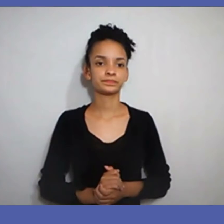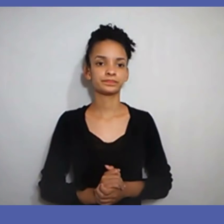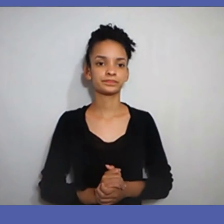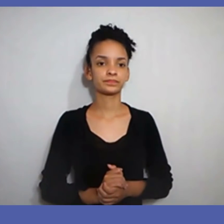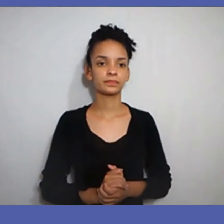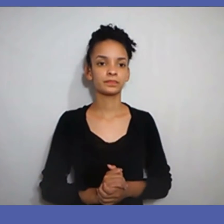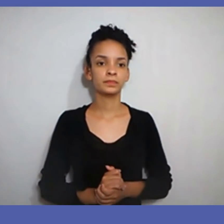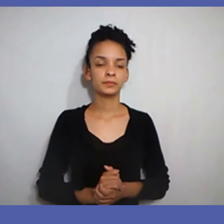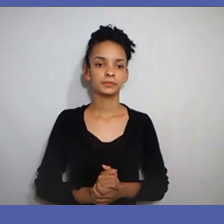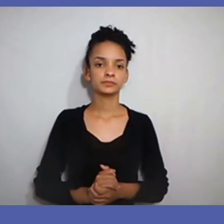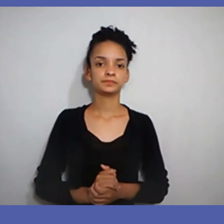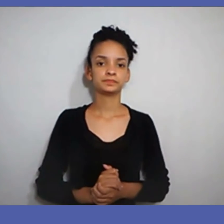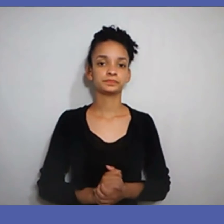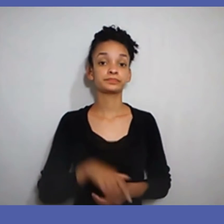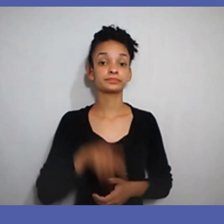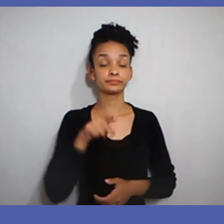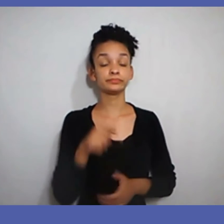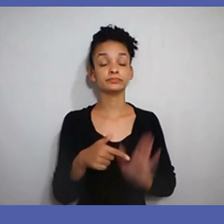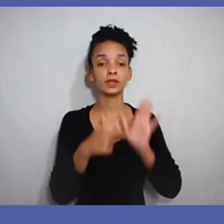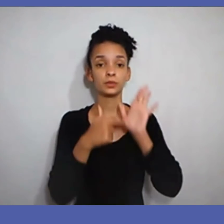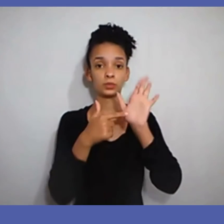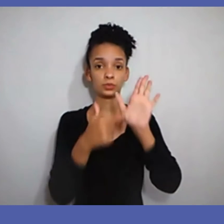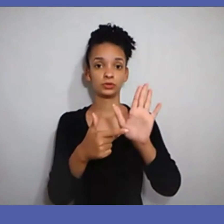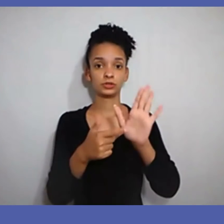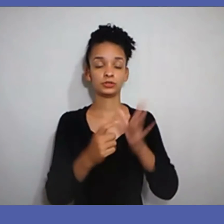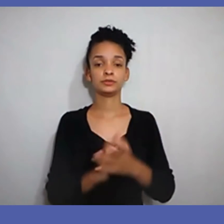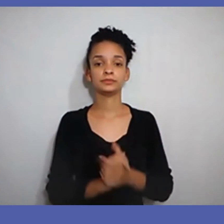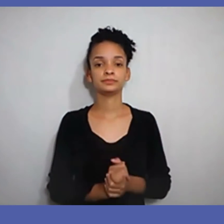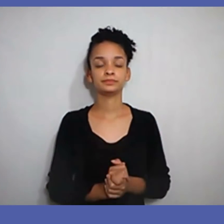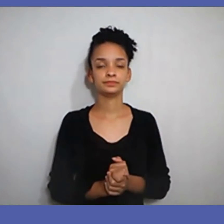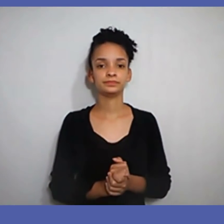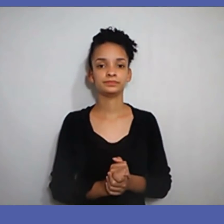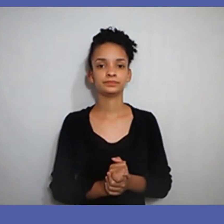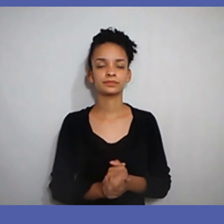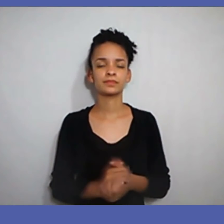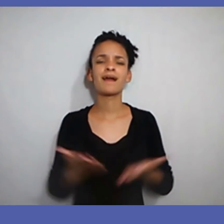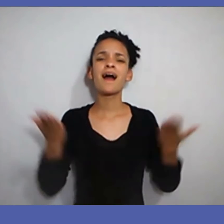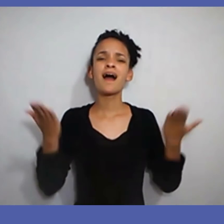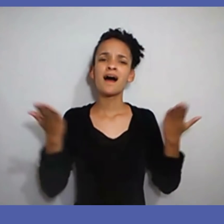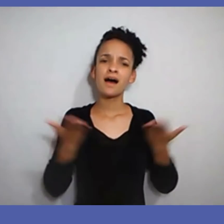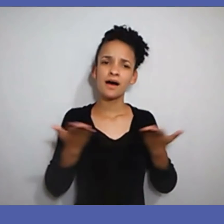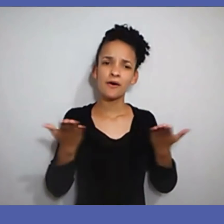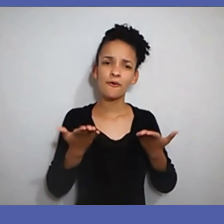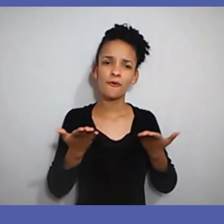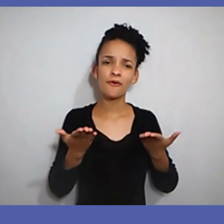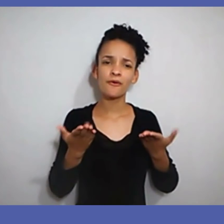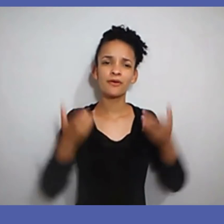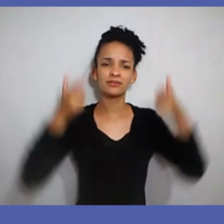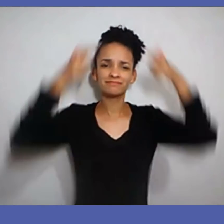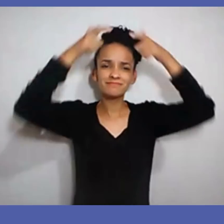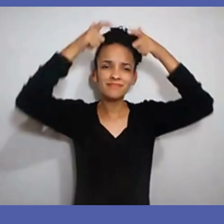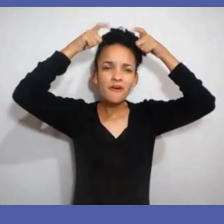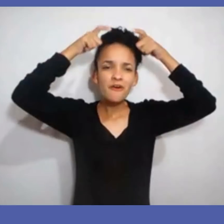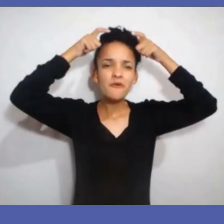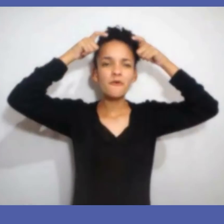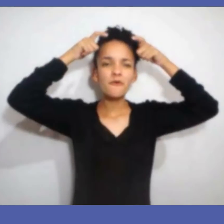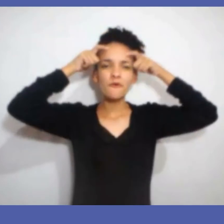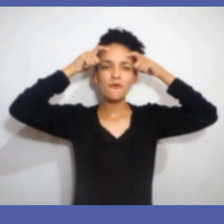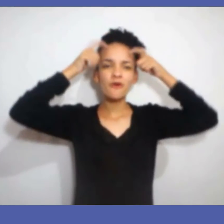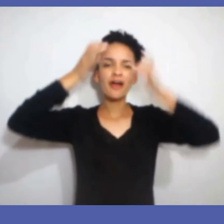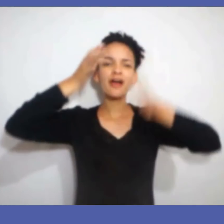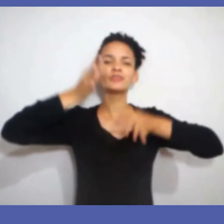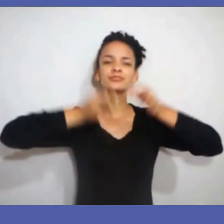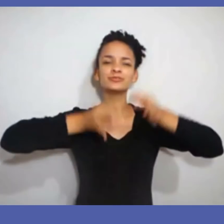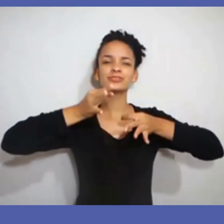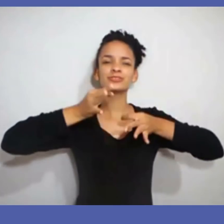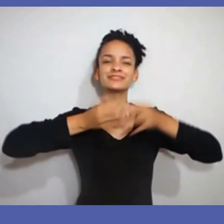que ele disse: já agora a coroa da justiça me está guardada, a qual